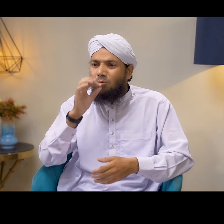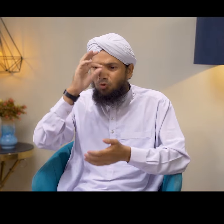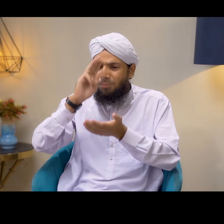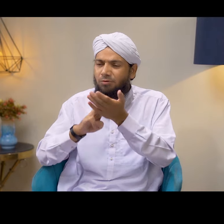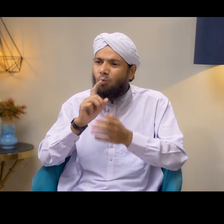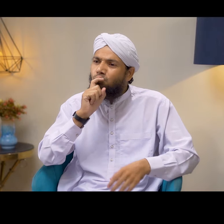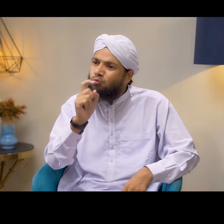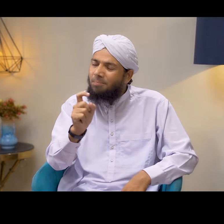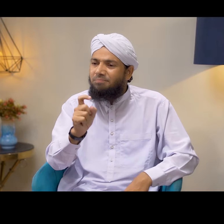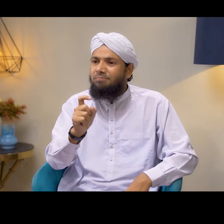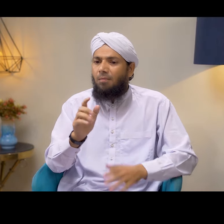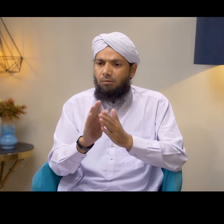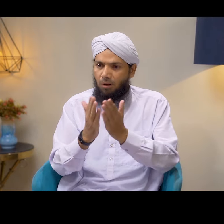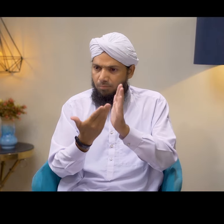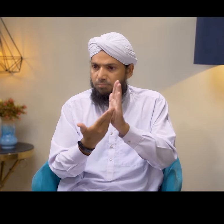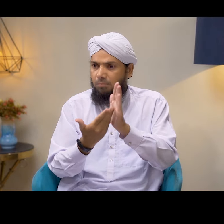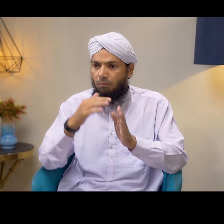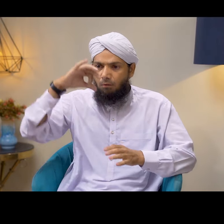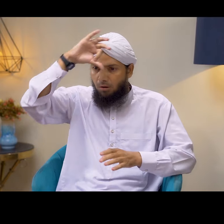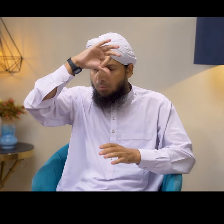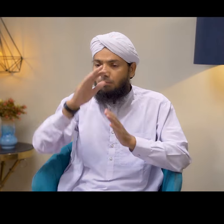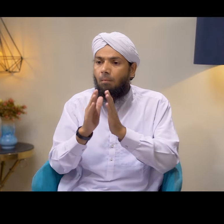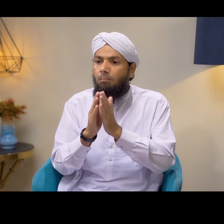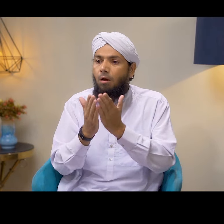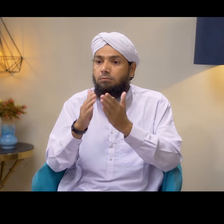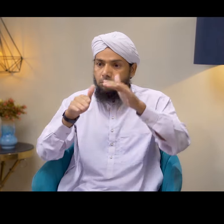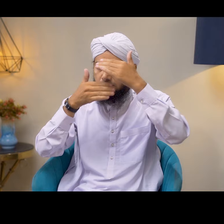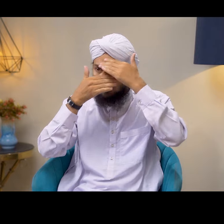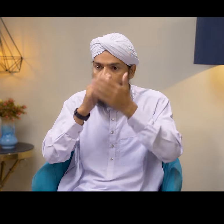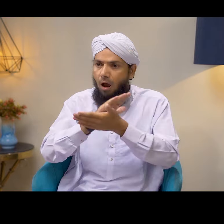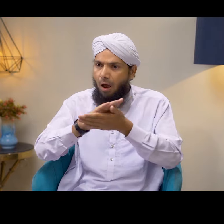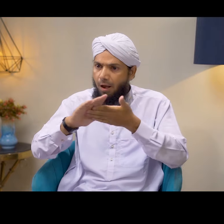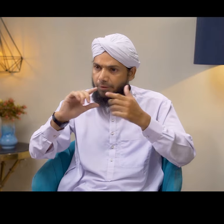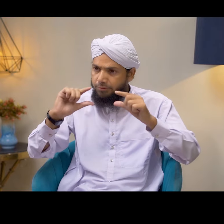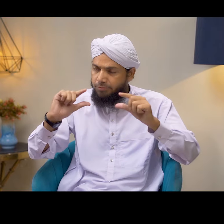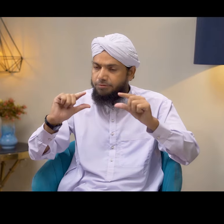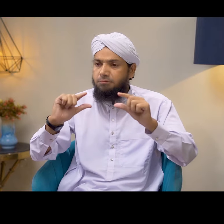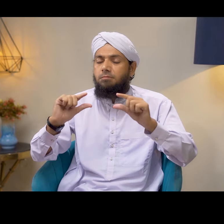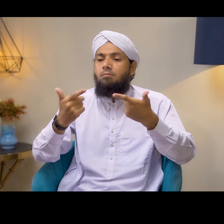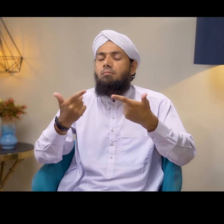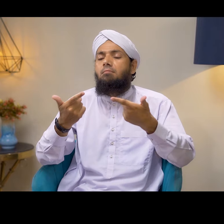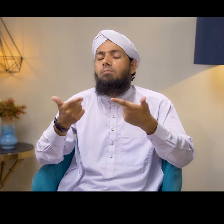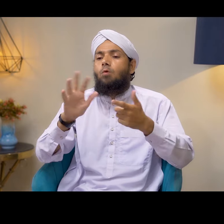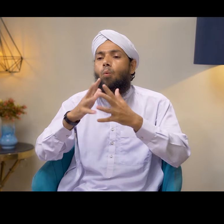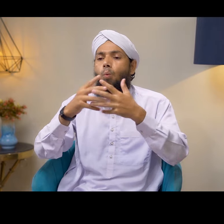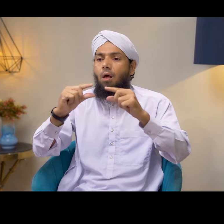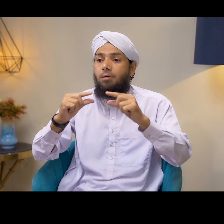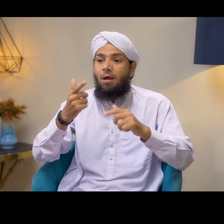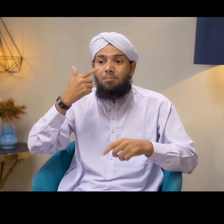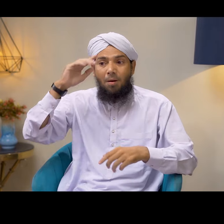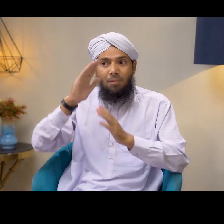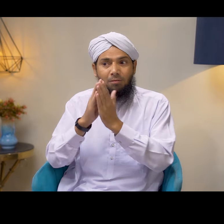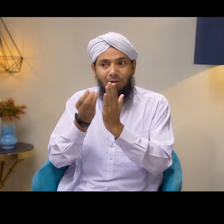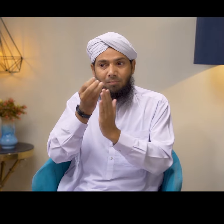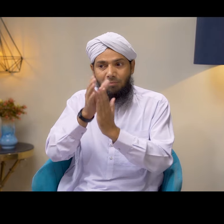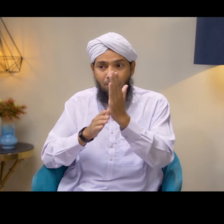ہے. اور علماء نے وہ پردے کے جو آیات احادیث ہیں، پردے کے بارے میں سوال جب امیر اہل سنت کی کتاب پڑھے کہ